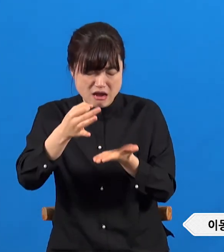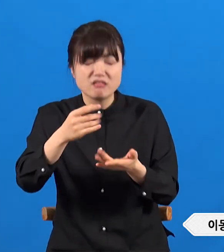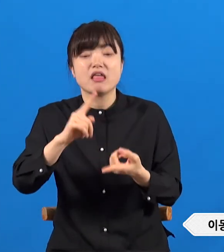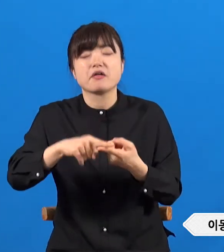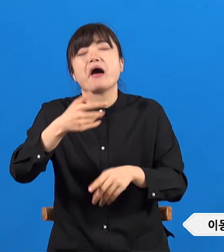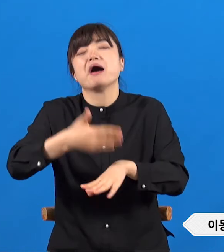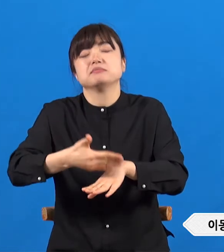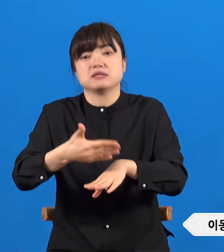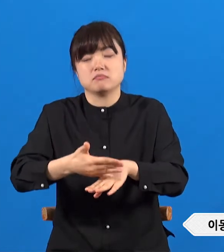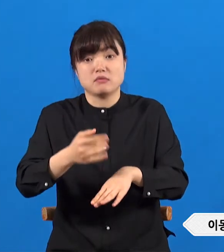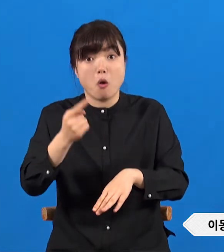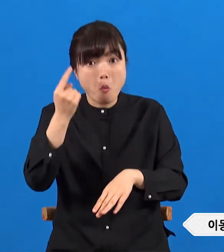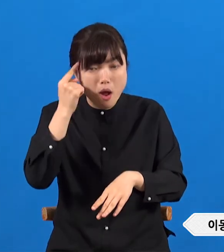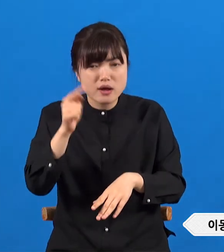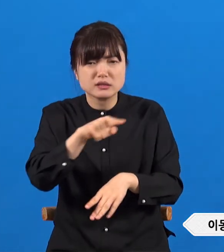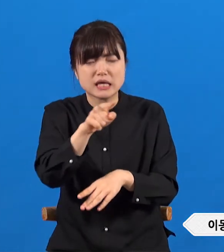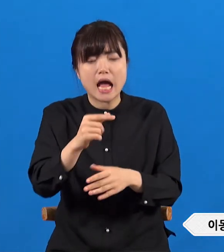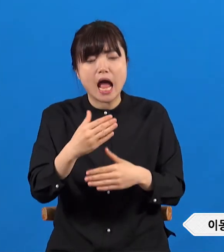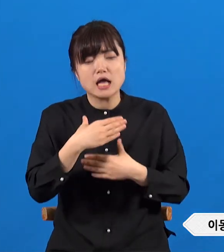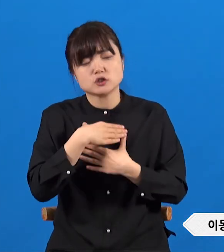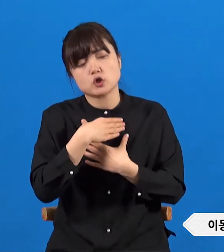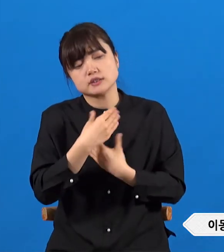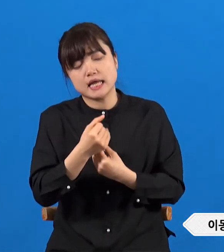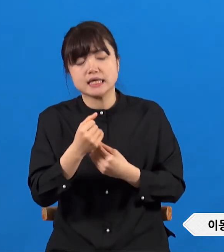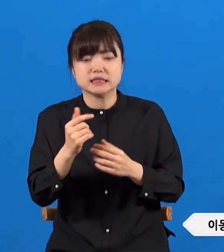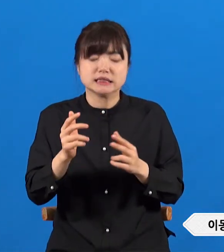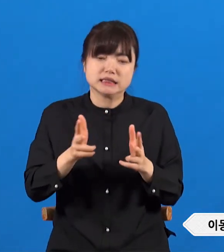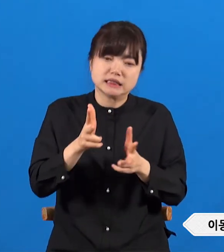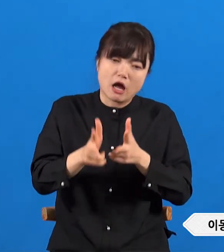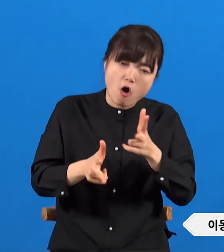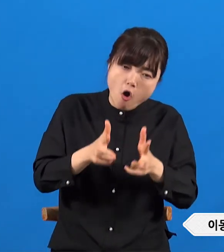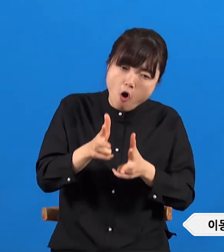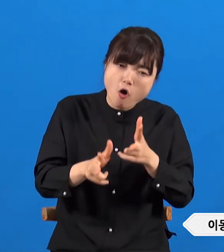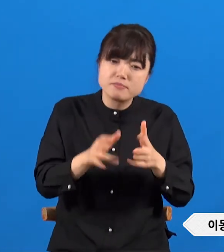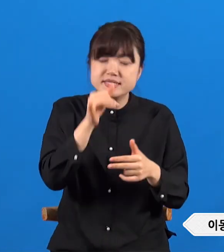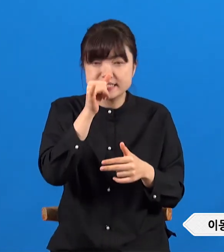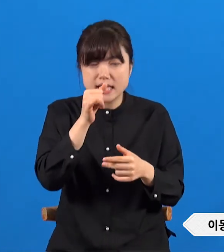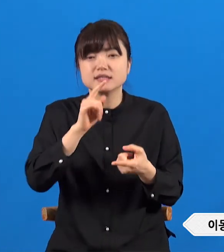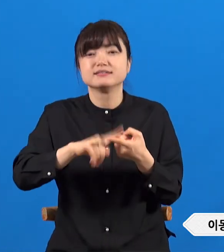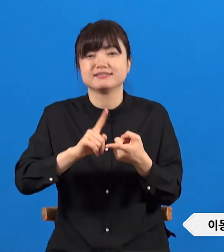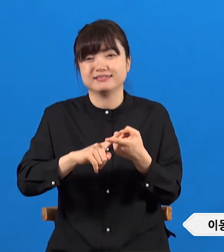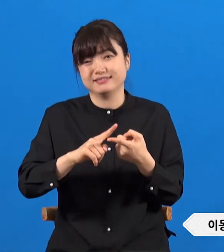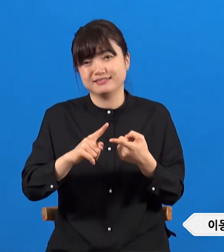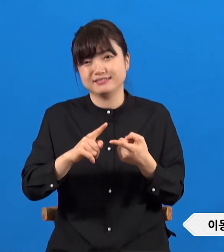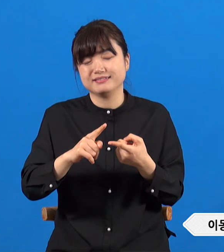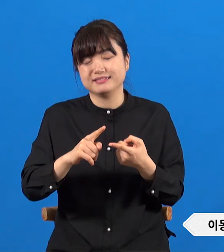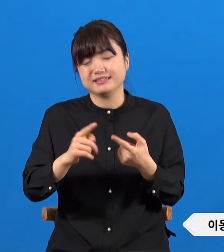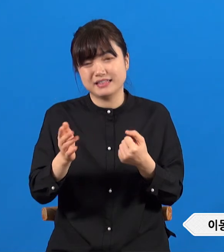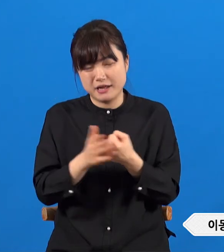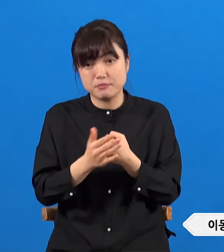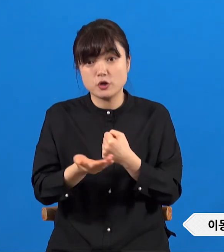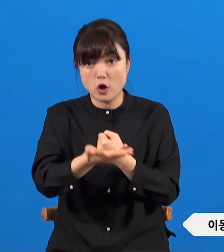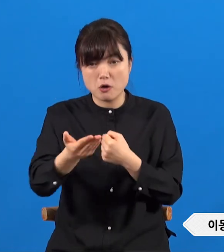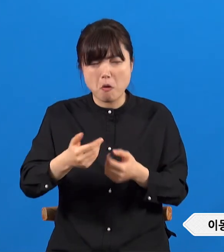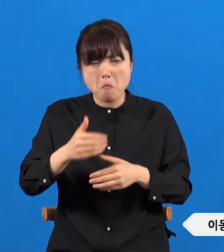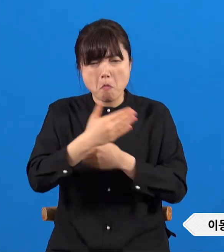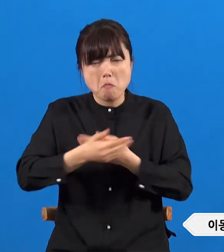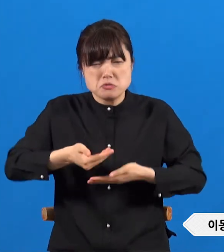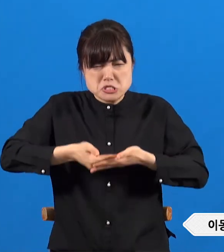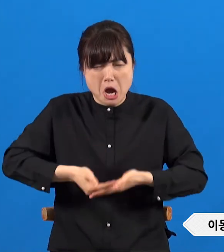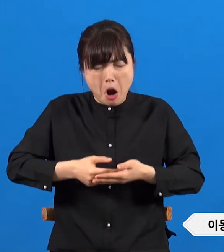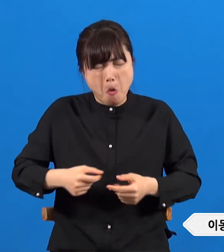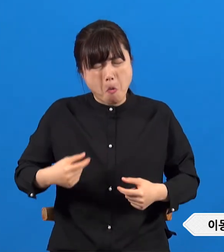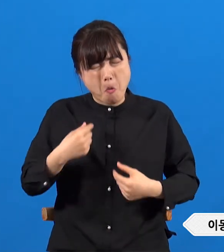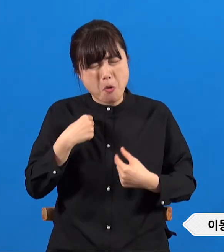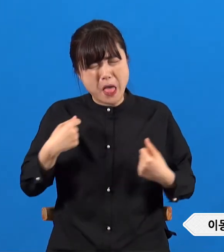한다면 감사하십시오. 그것은 당신에게 안정된 직장과 사업장이 있다는 말이기 때문입니다. 당신의 몸무게가